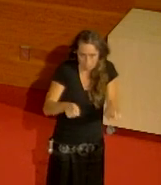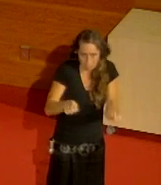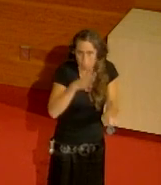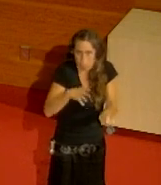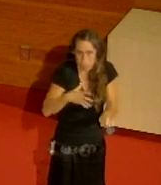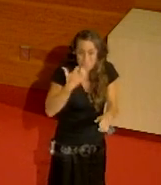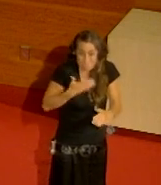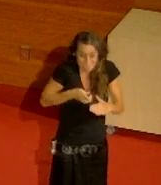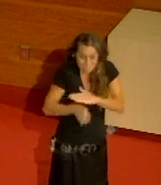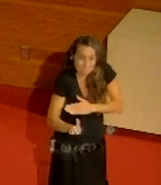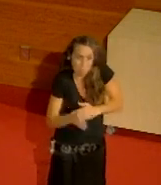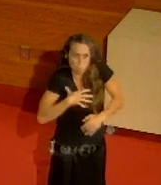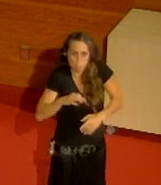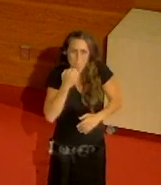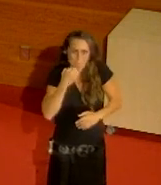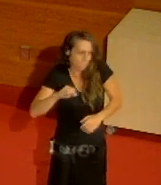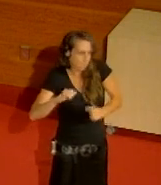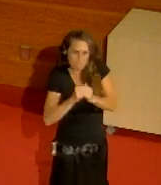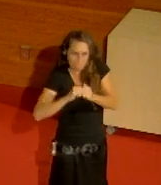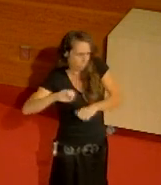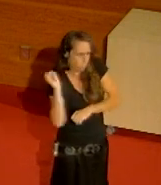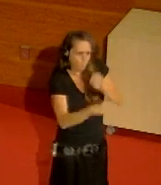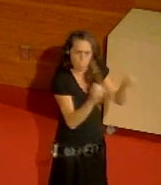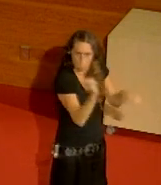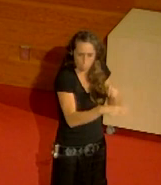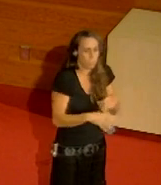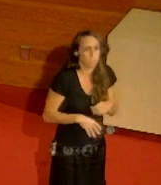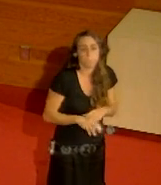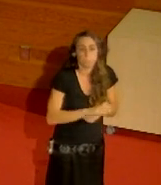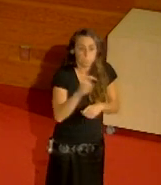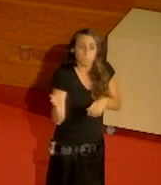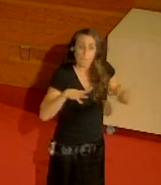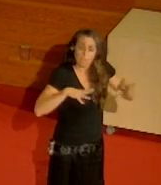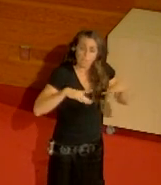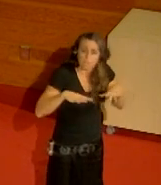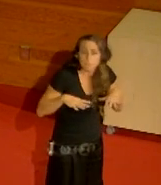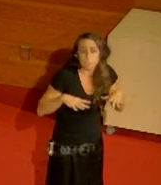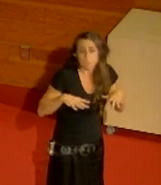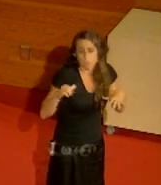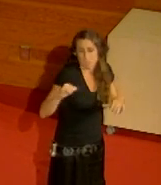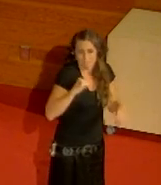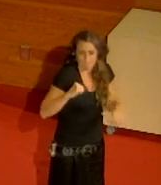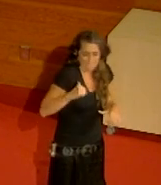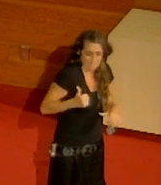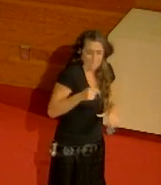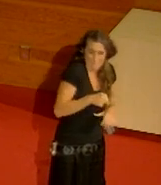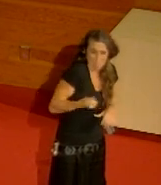en la Pascua judía que más o menos se celebra en fechas paralelas a nuestra semana santa